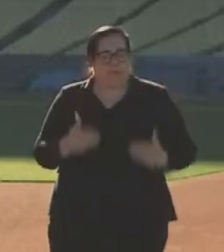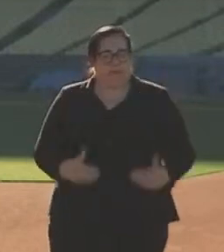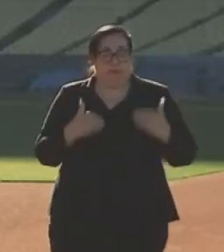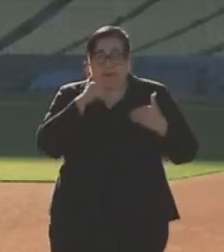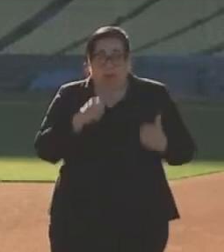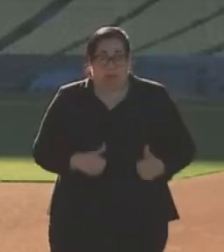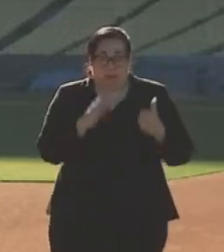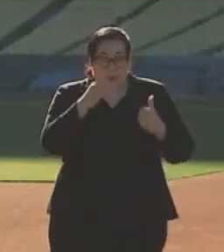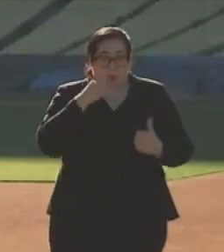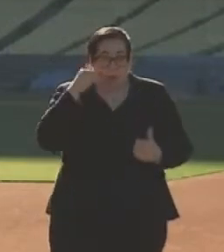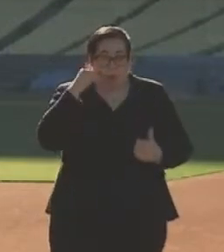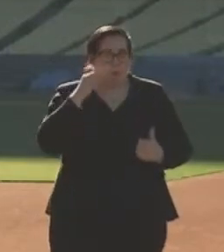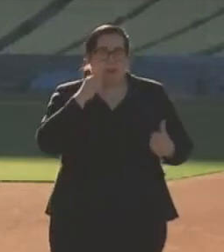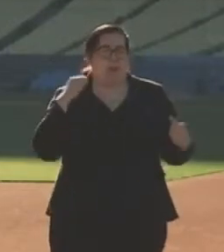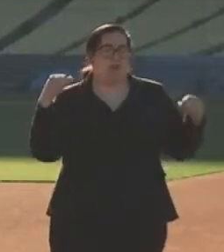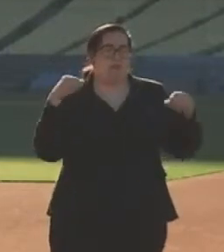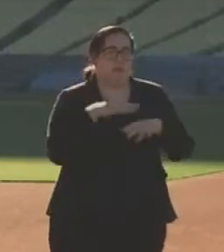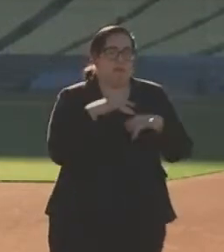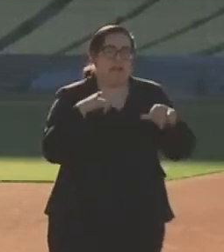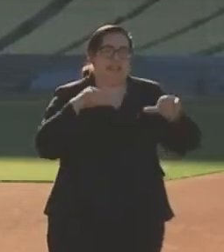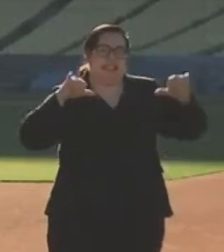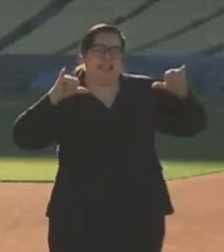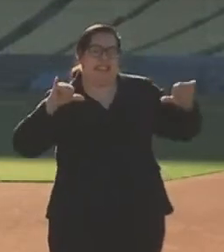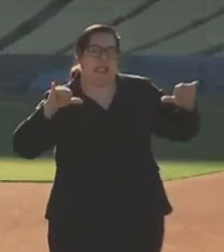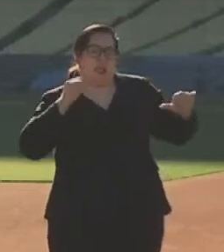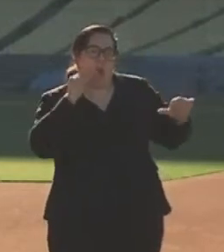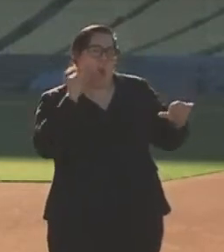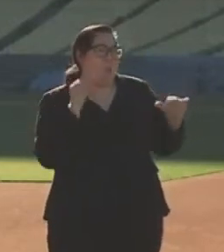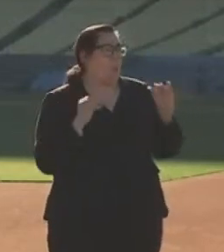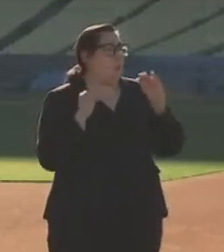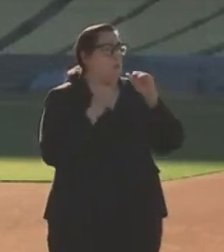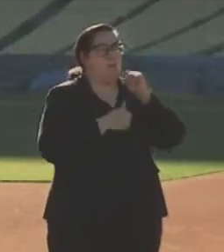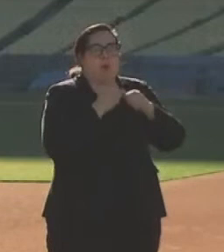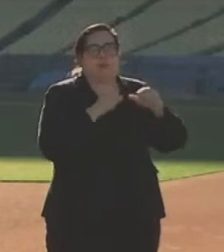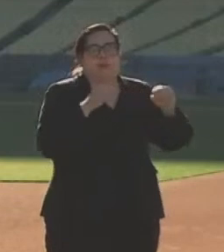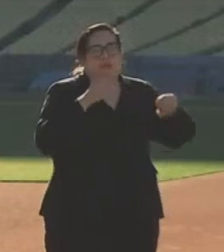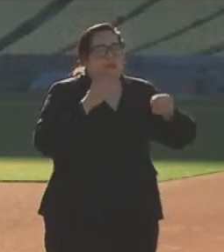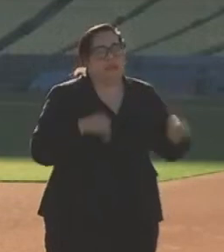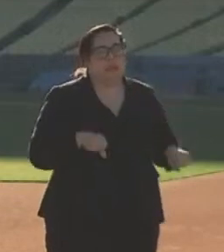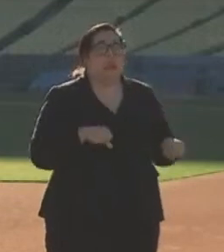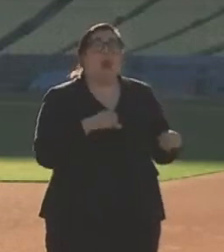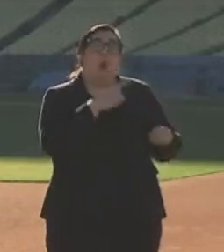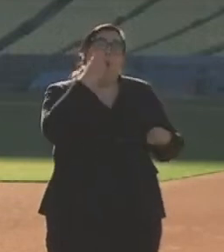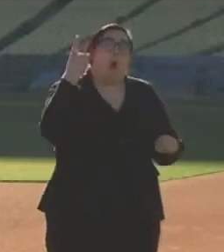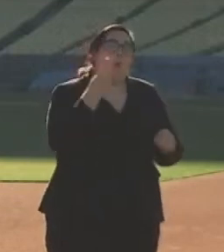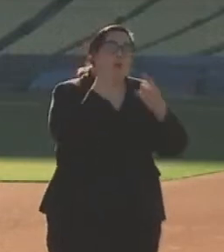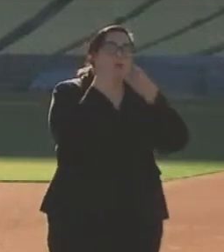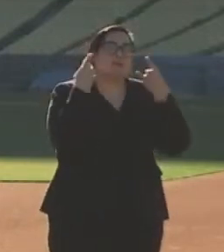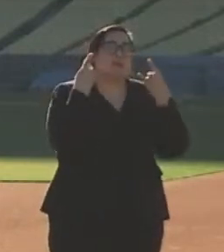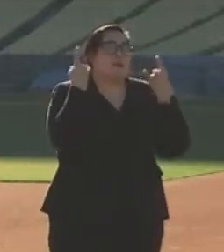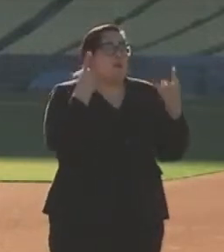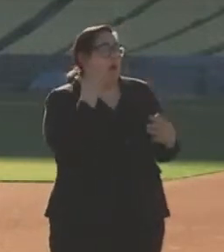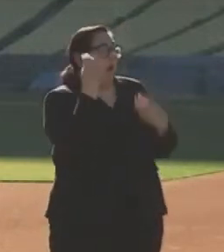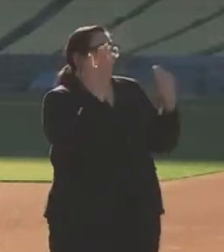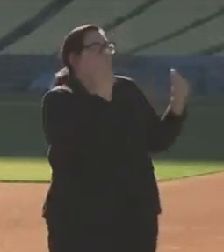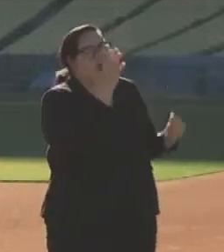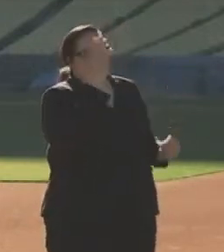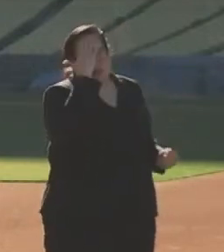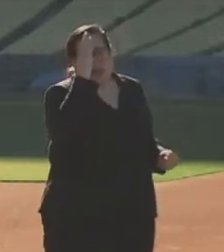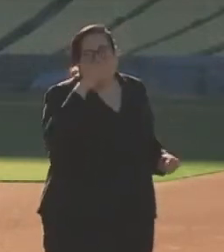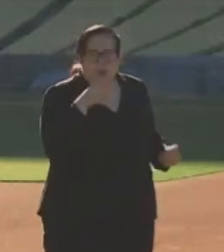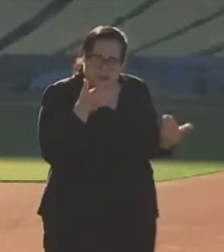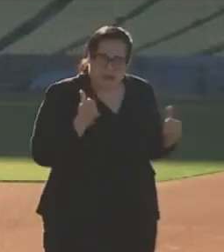no viven en su casa, quedarse en casa lo más que pueda, siempre usar una mascarilla cuando sale y sepa que aún puede